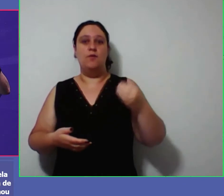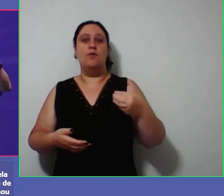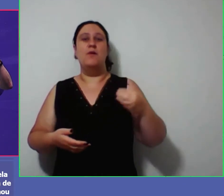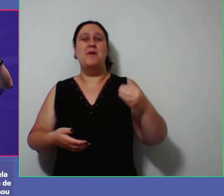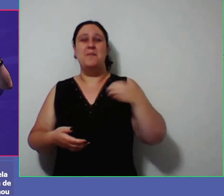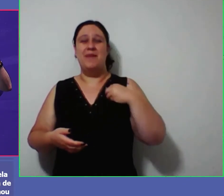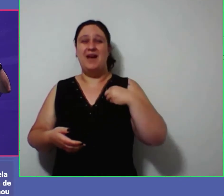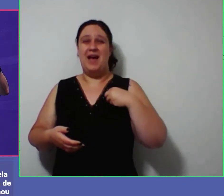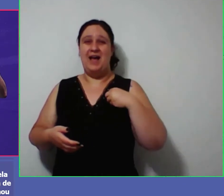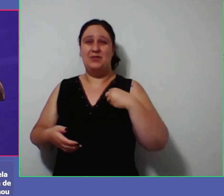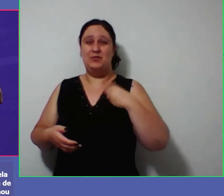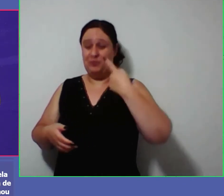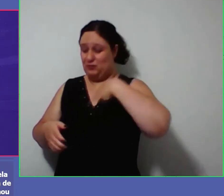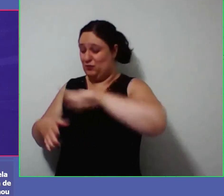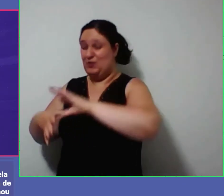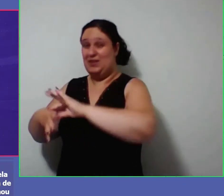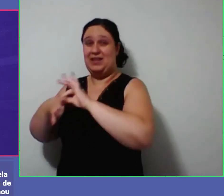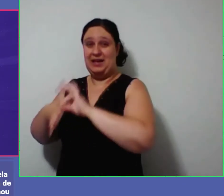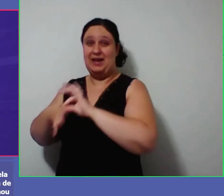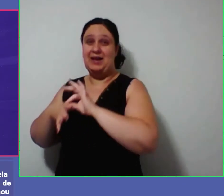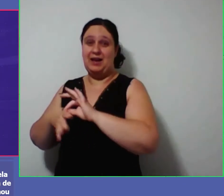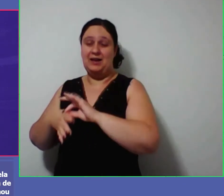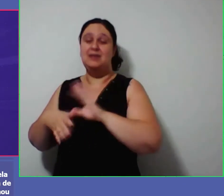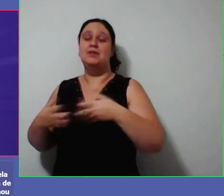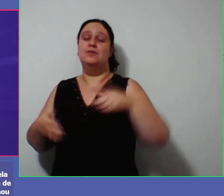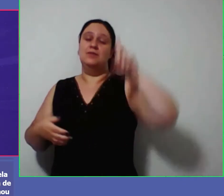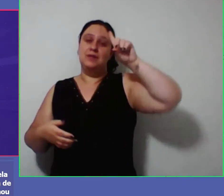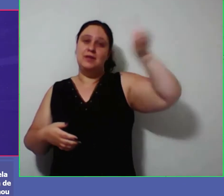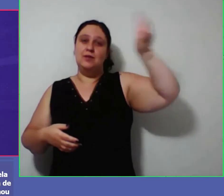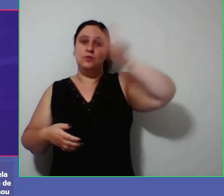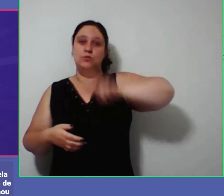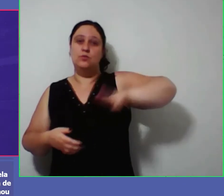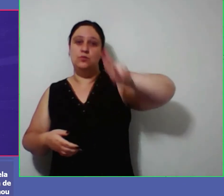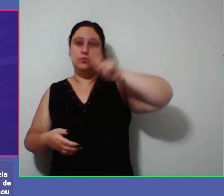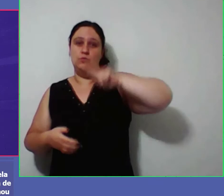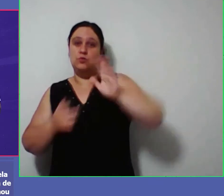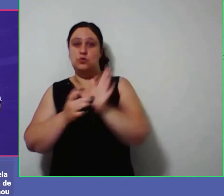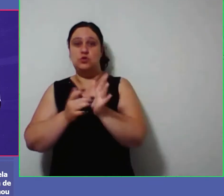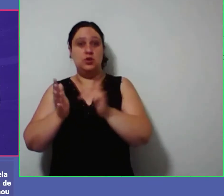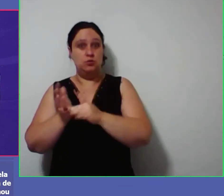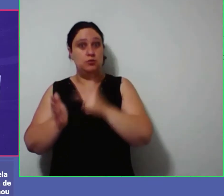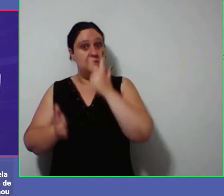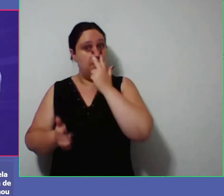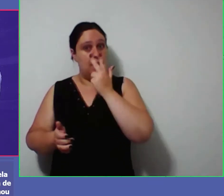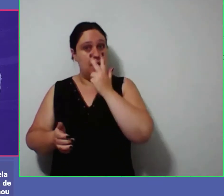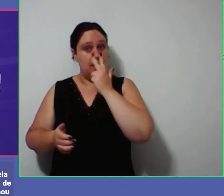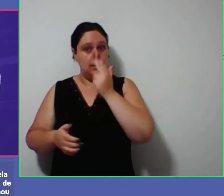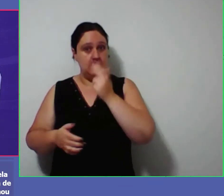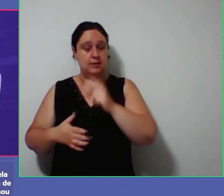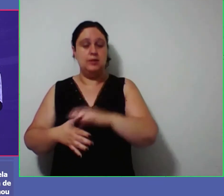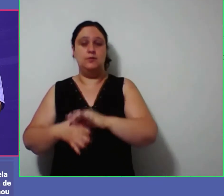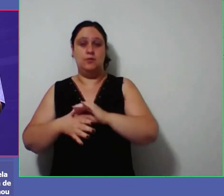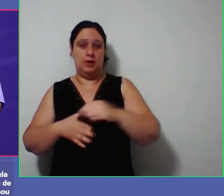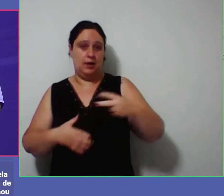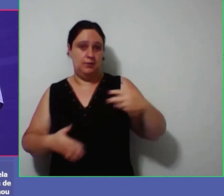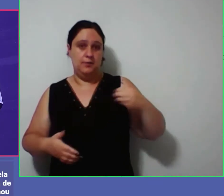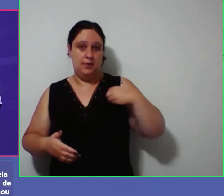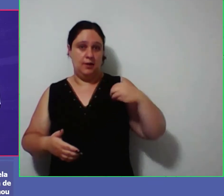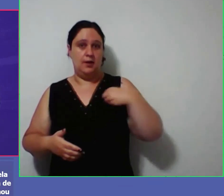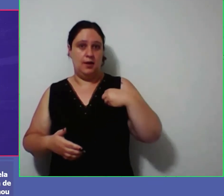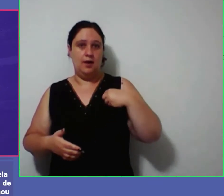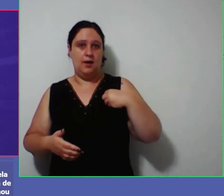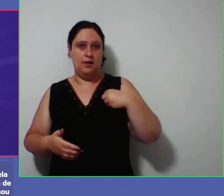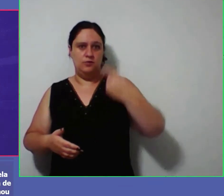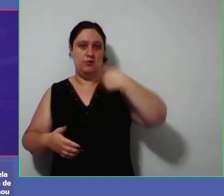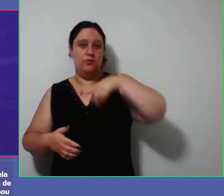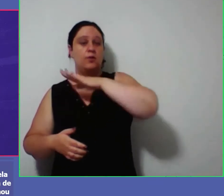a semelhança da carne do pecado de Jesus e levou o pecado, né? Condenou Deus